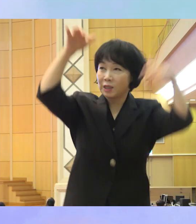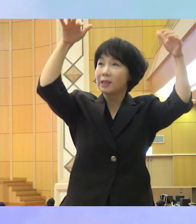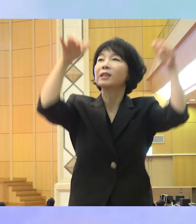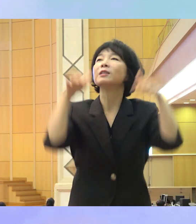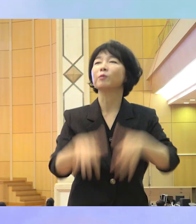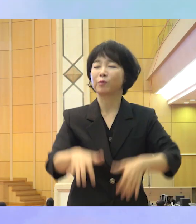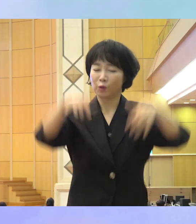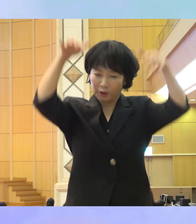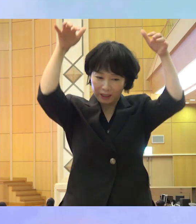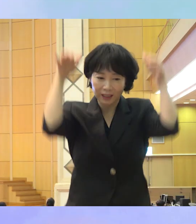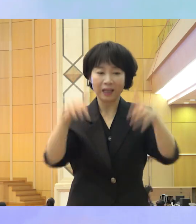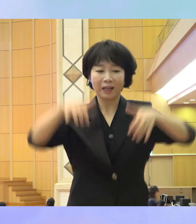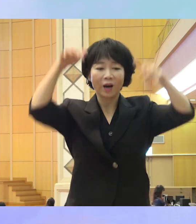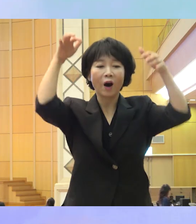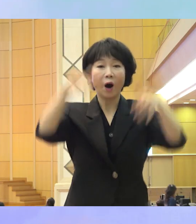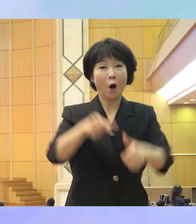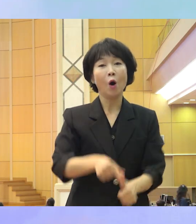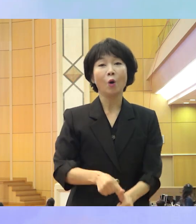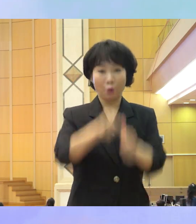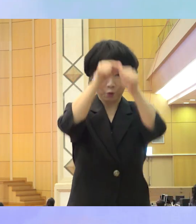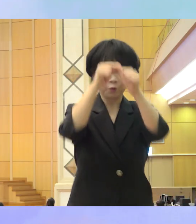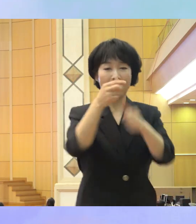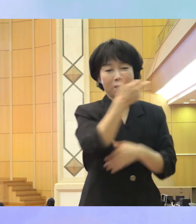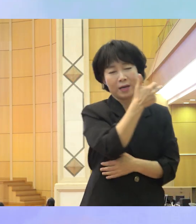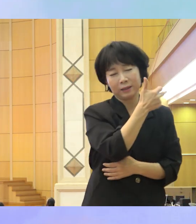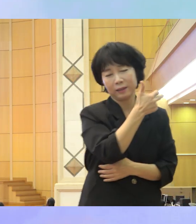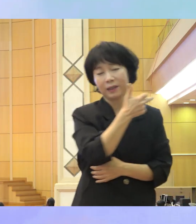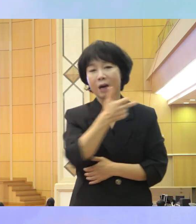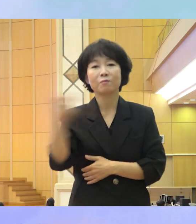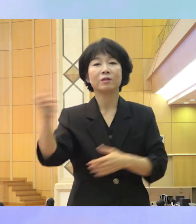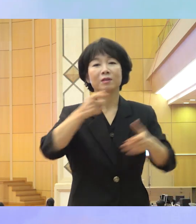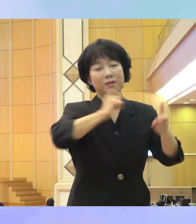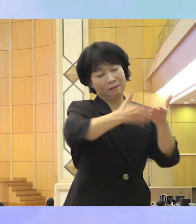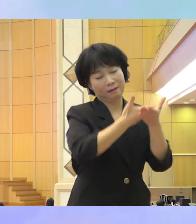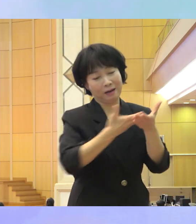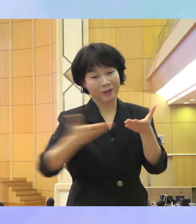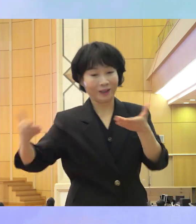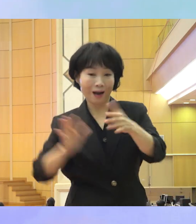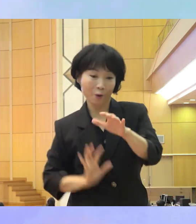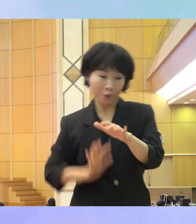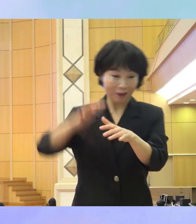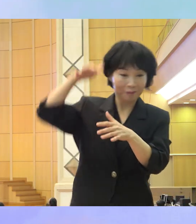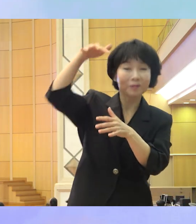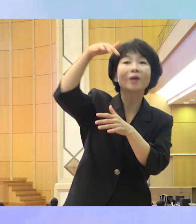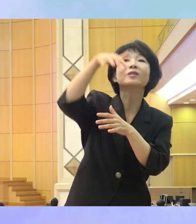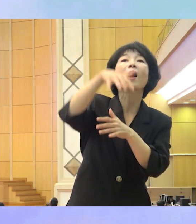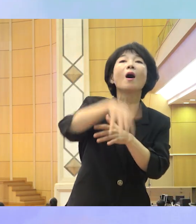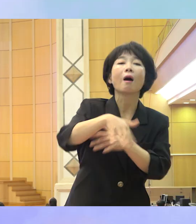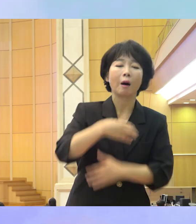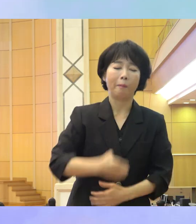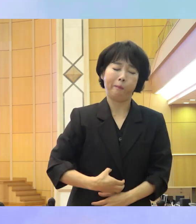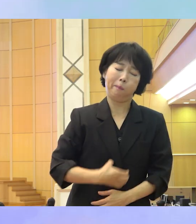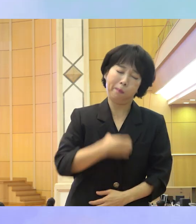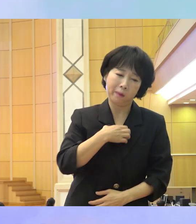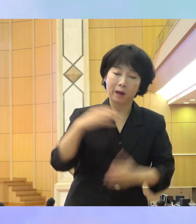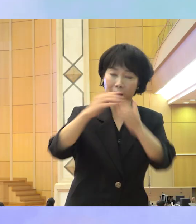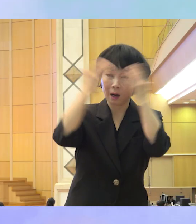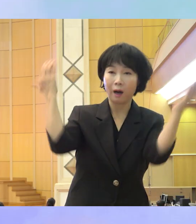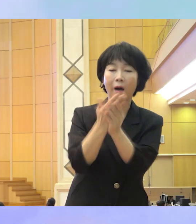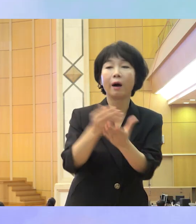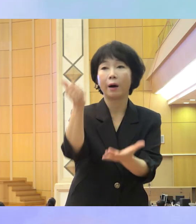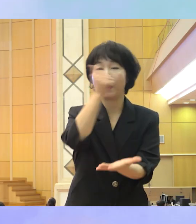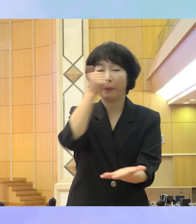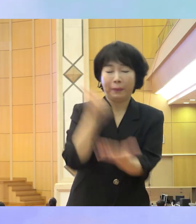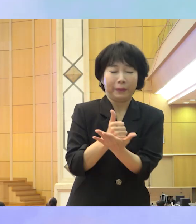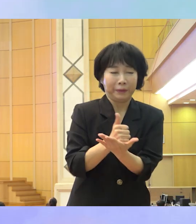소낙비 지금 흡족히 내려 구원의 큰 강물 흘러차고 넘쳐서